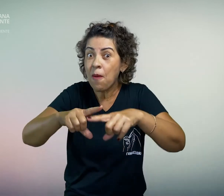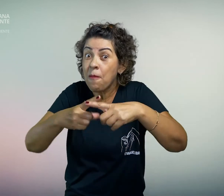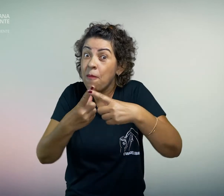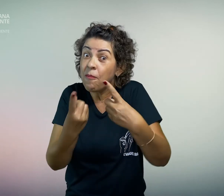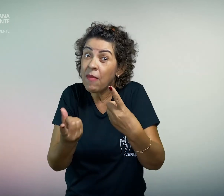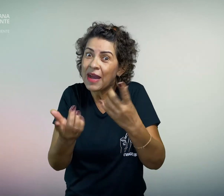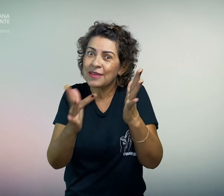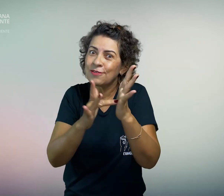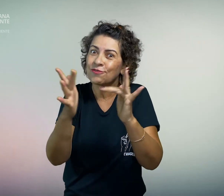mas nunca pecou.